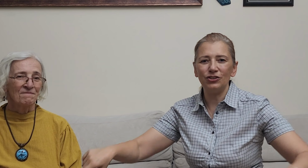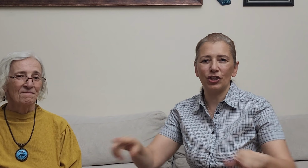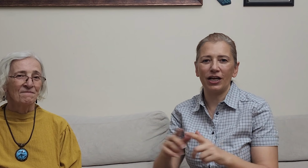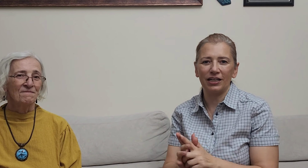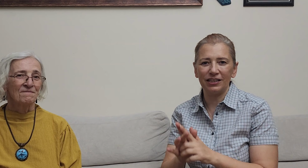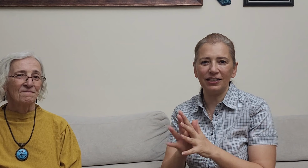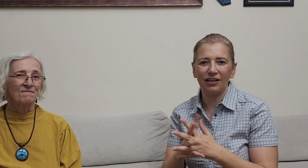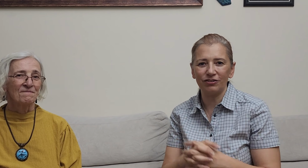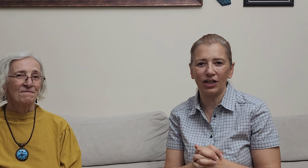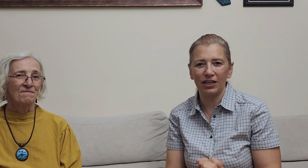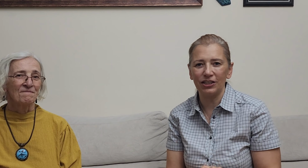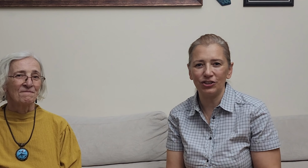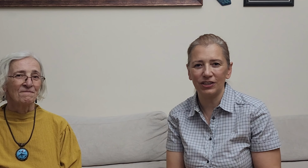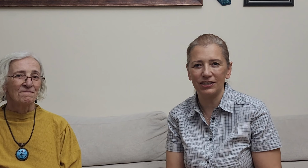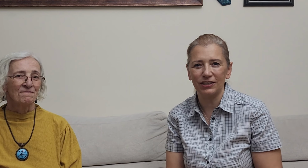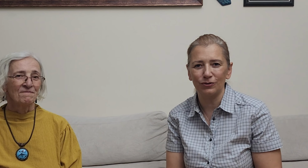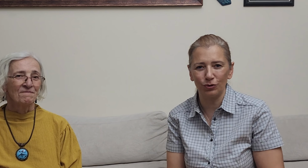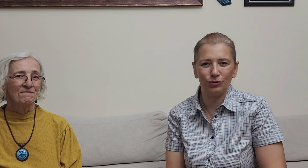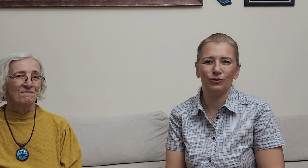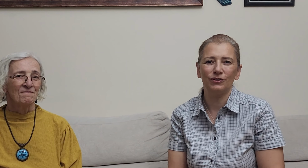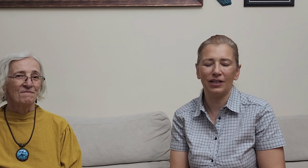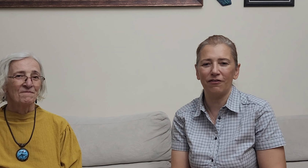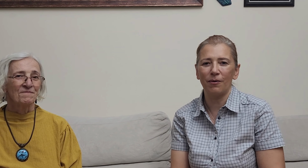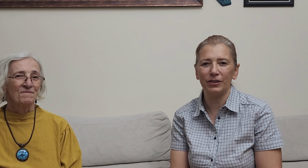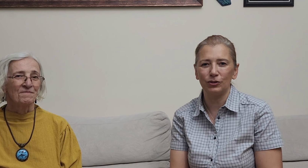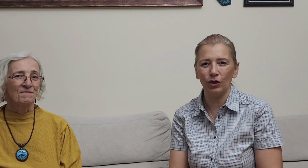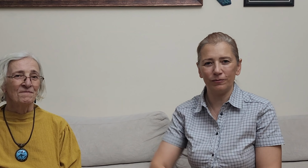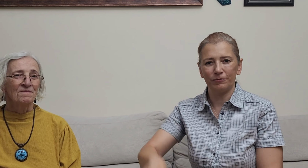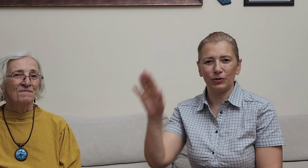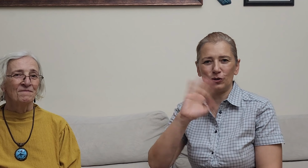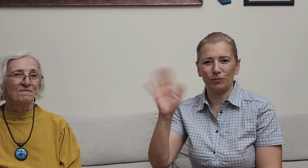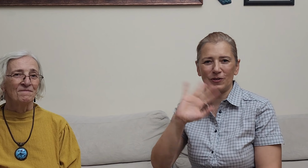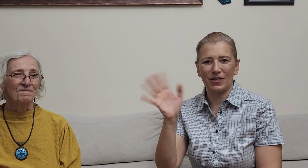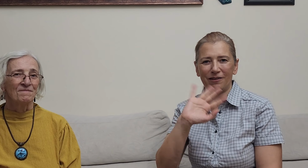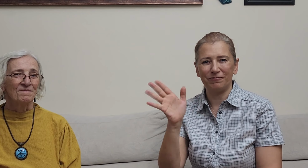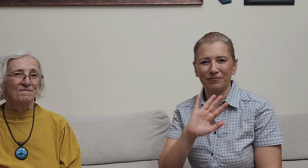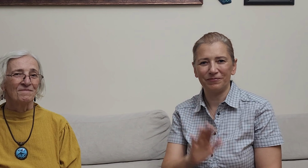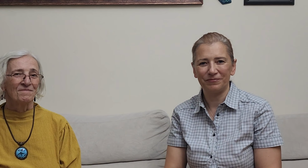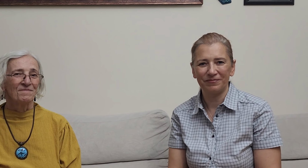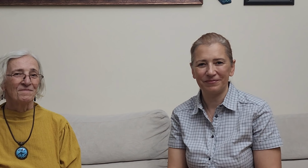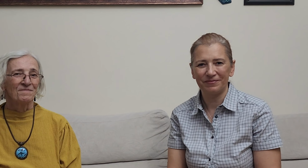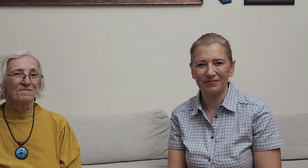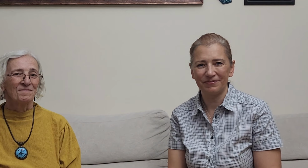yakalayıncaya kadar tavşan kaç, tazı tut devam ediyor. Görüşmek üzere.